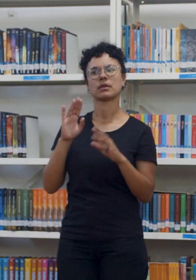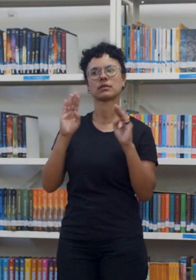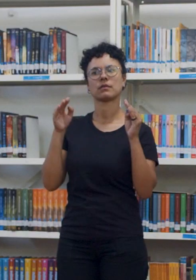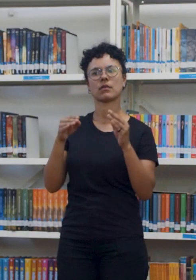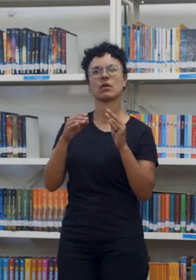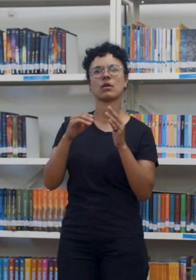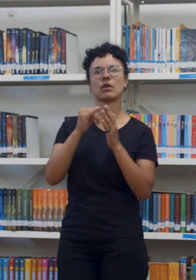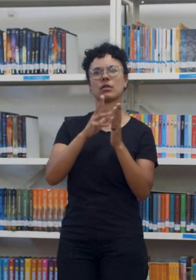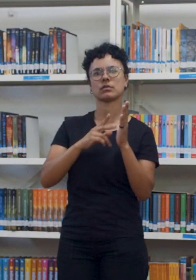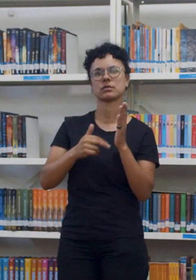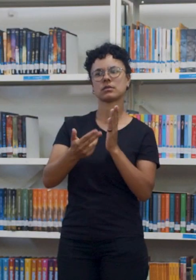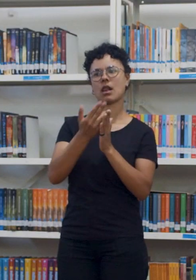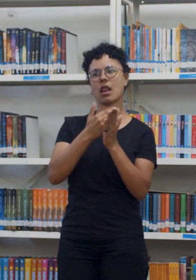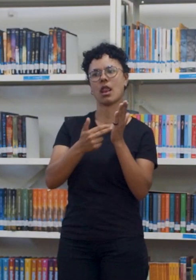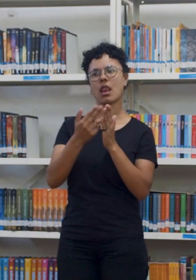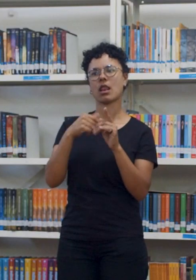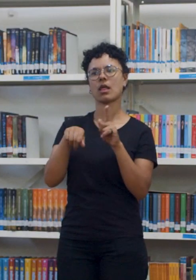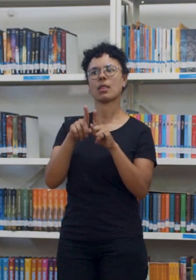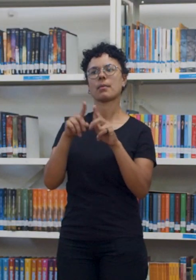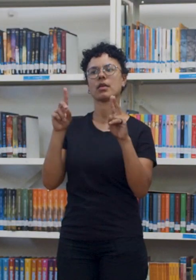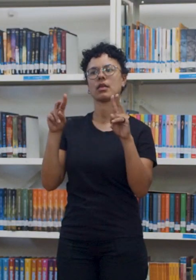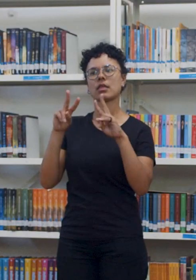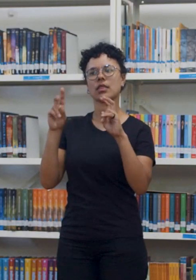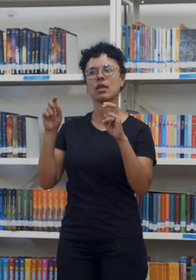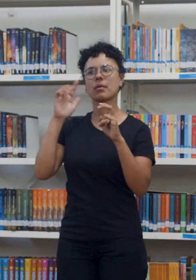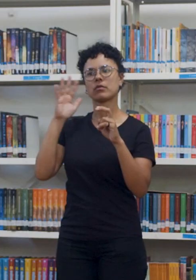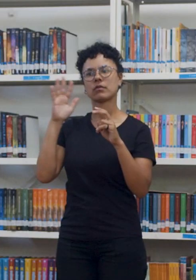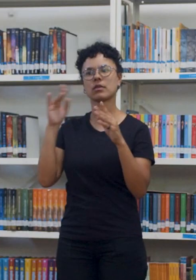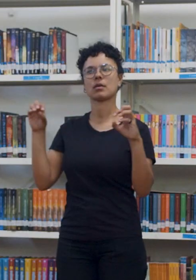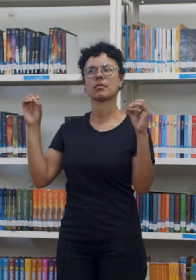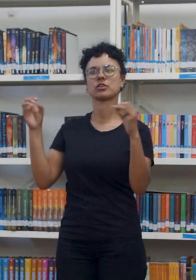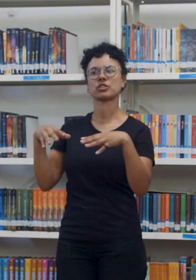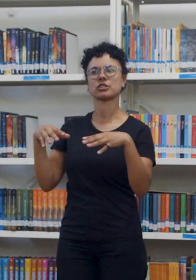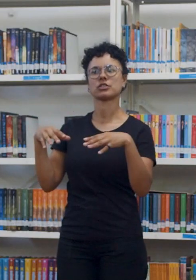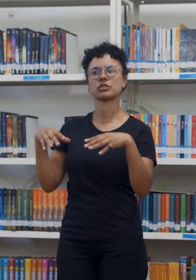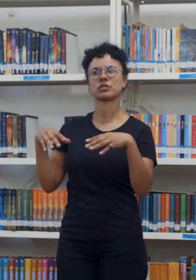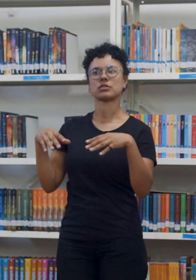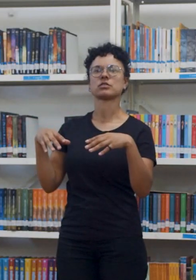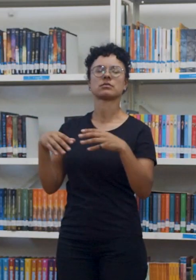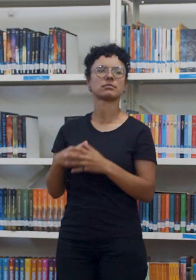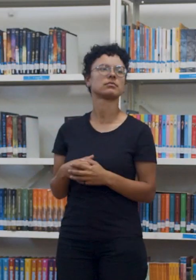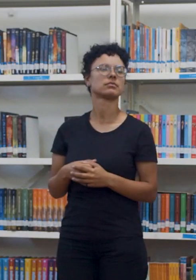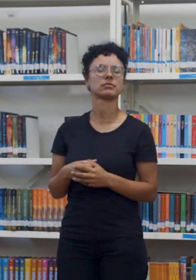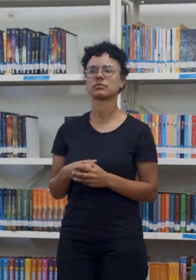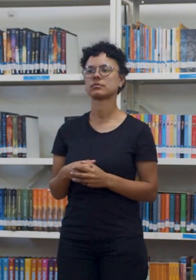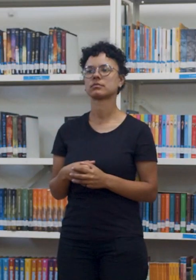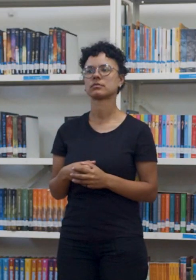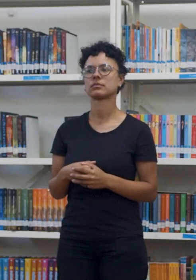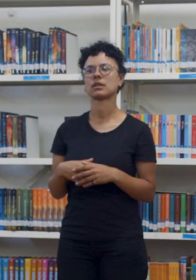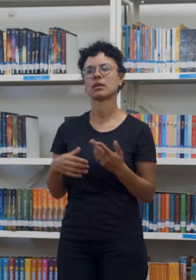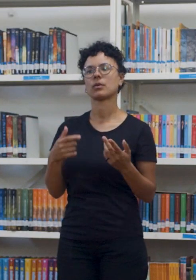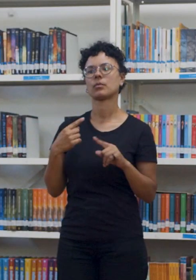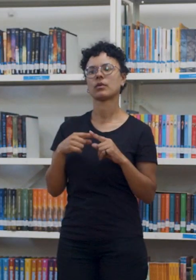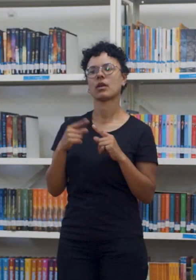em ilustração, enfim, e tem temática magia, filosofia, um negócio mais lúdico, sabe? Legal. Então aqui